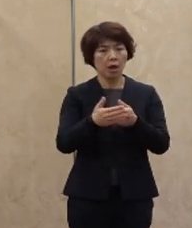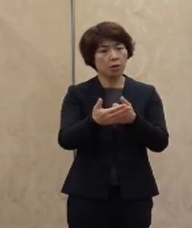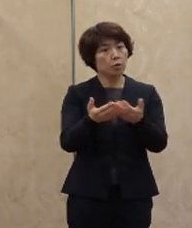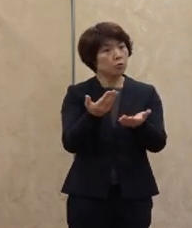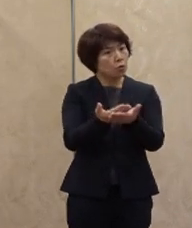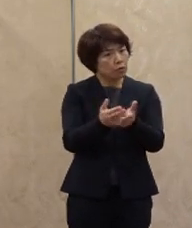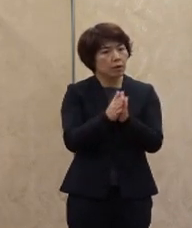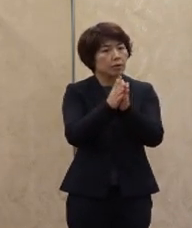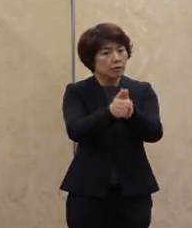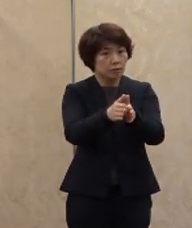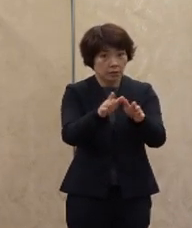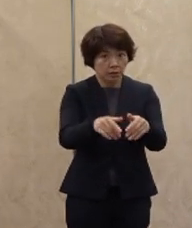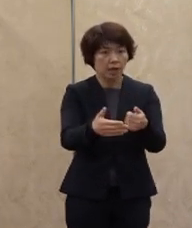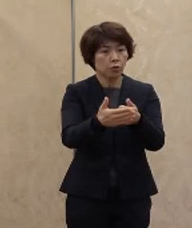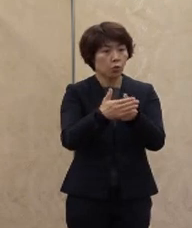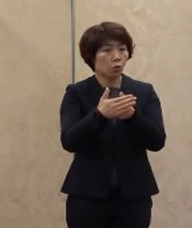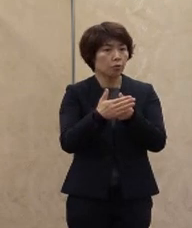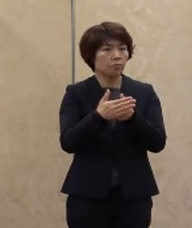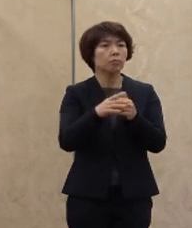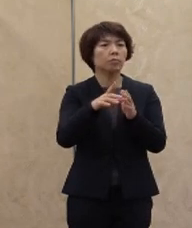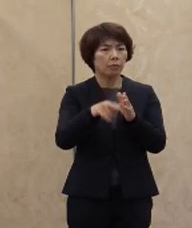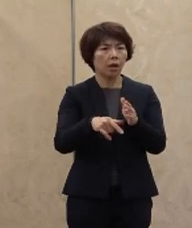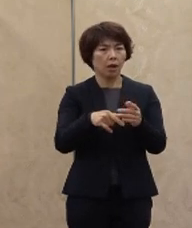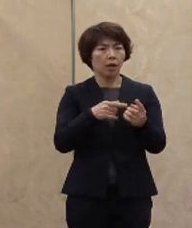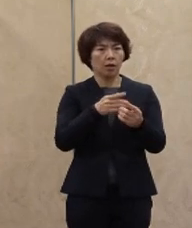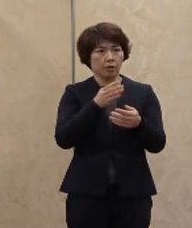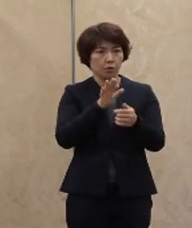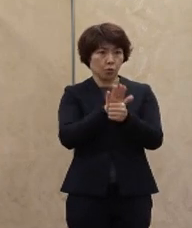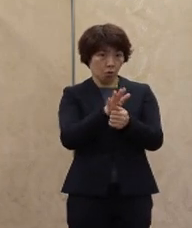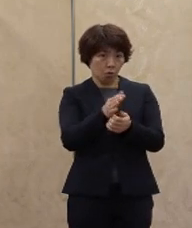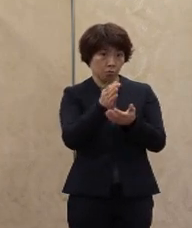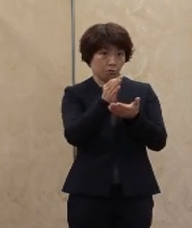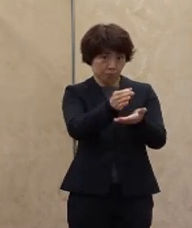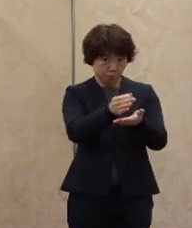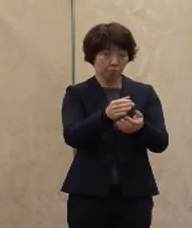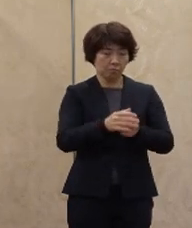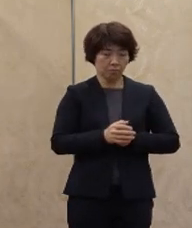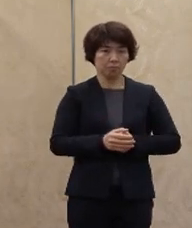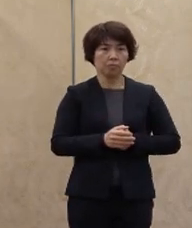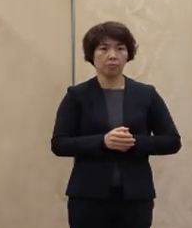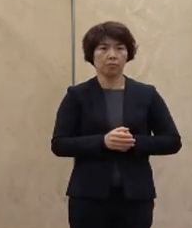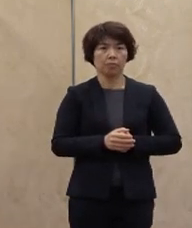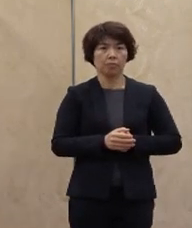で保証の対価とかじゃないんでね、冒頭僕申し上げた通り